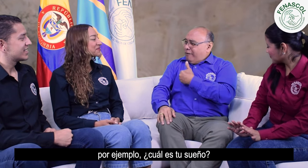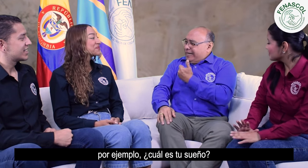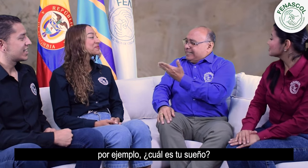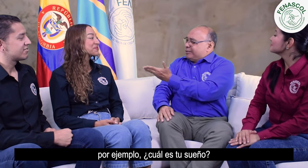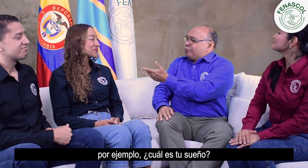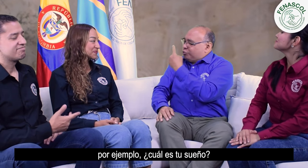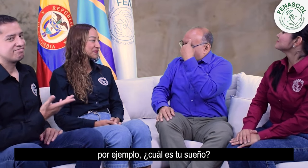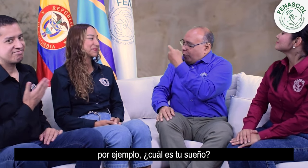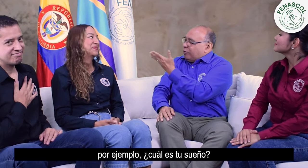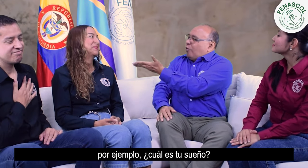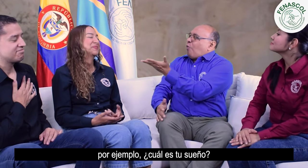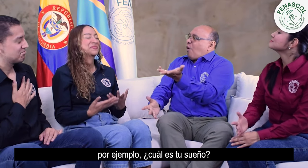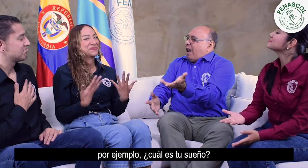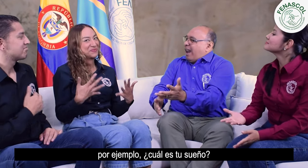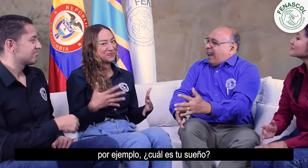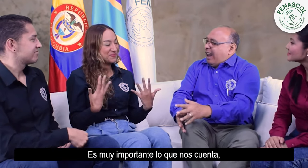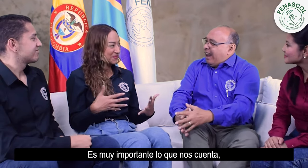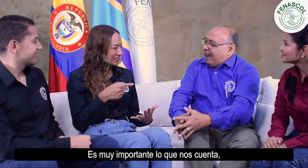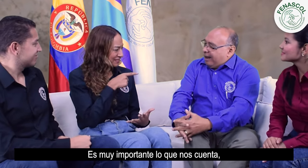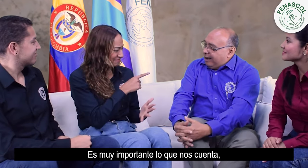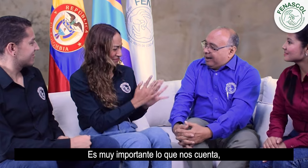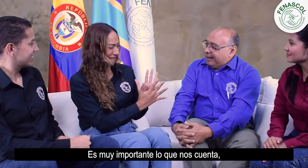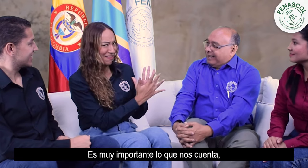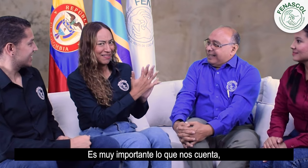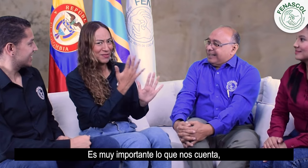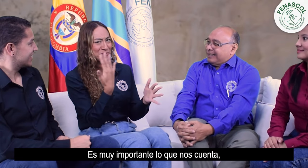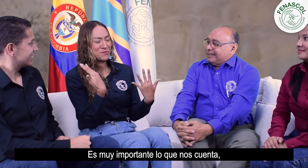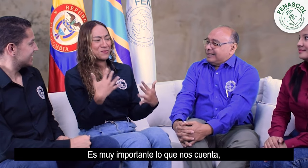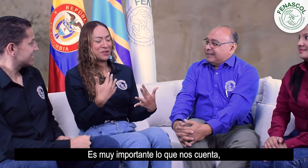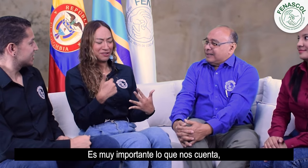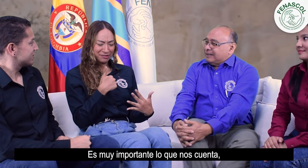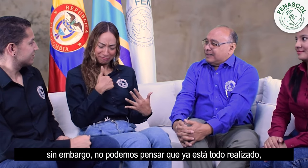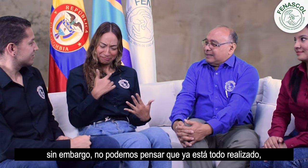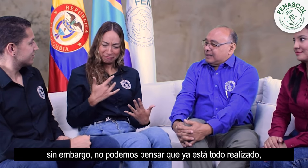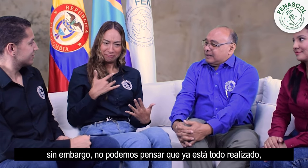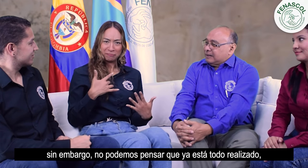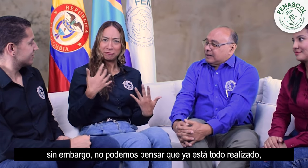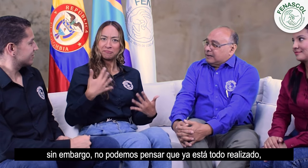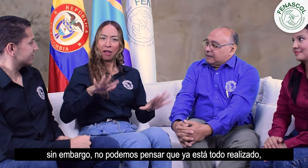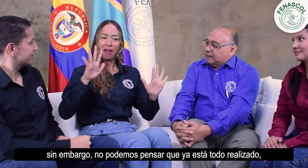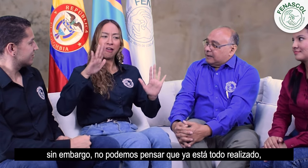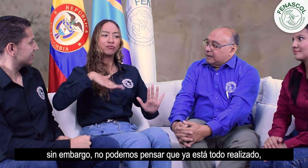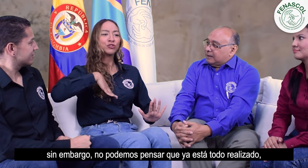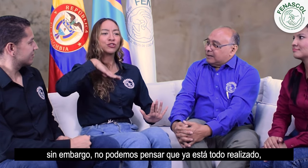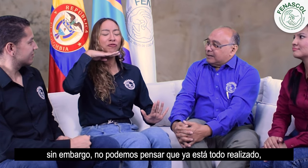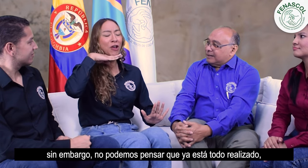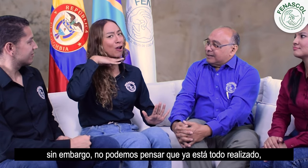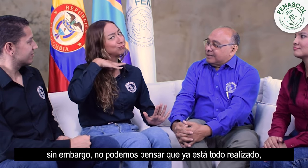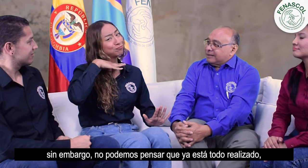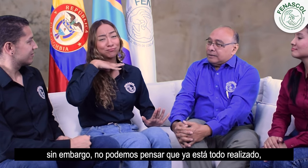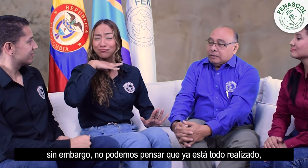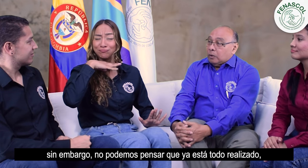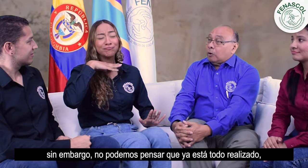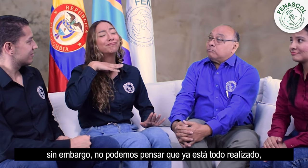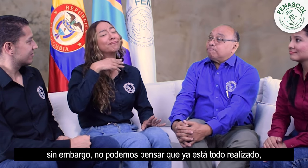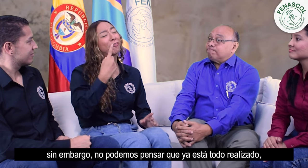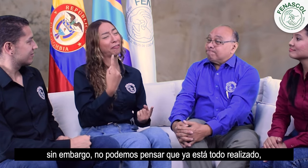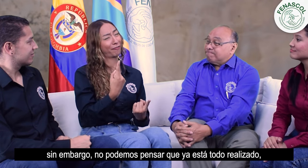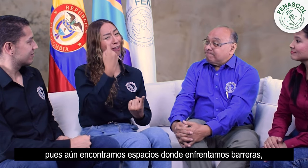Por ejemplo, ¿cuál es tu sueño? Es muy importante lo que nos cuenta. Sin embargo, no podemos pensar que ya está todo realizado.